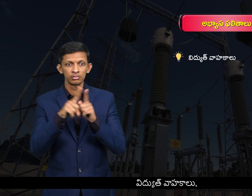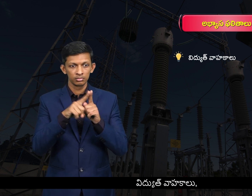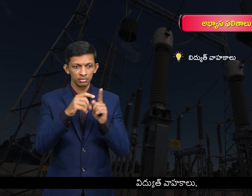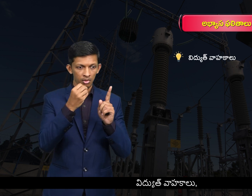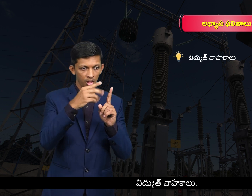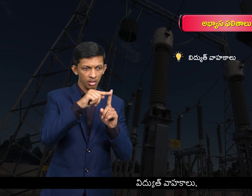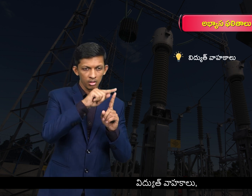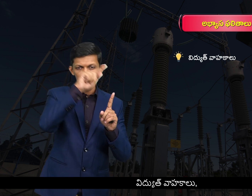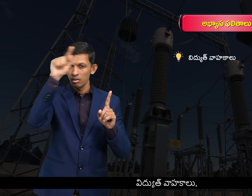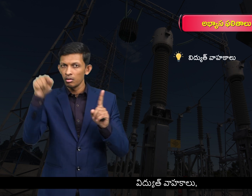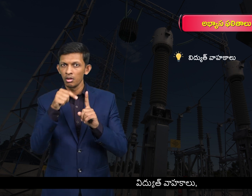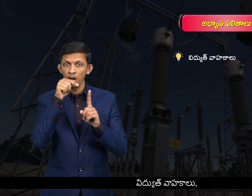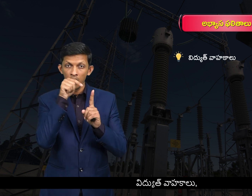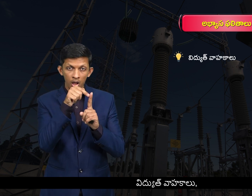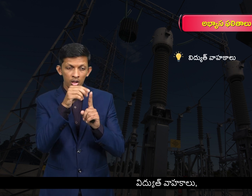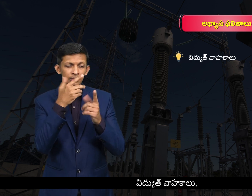విద్యుత్ వాహకాలు,